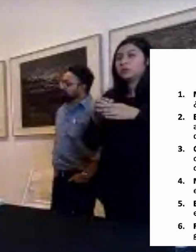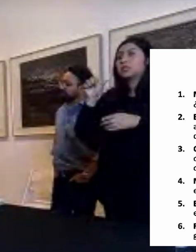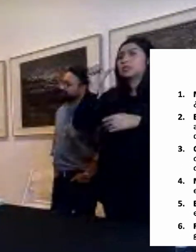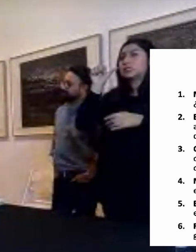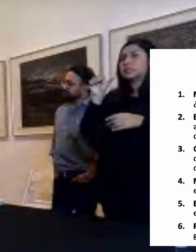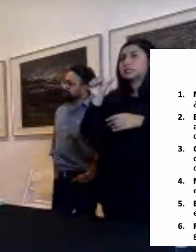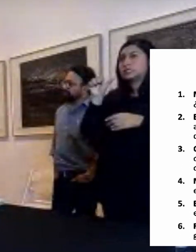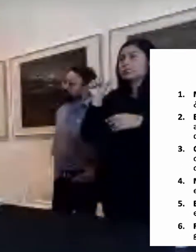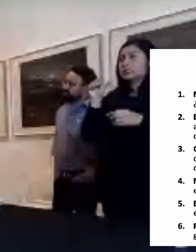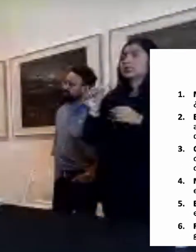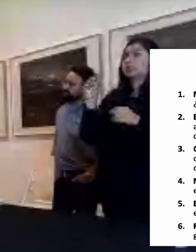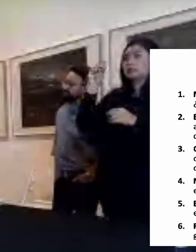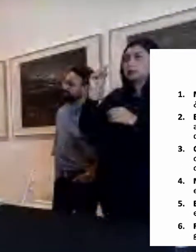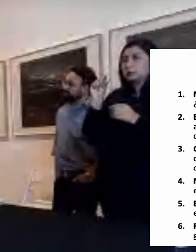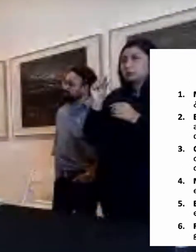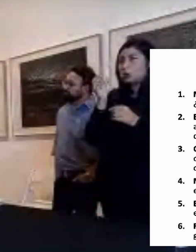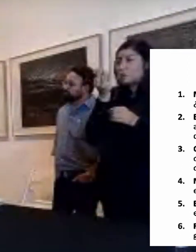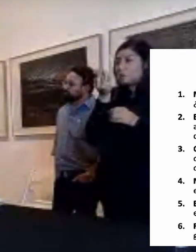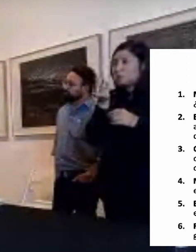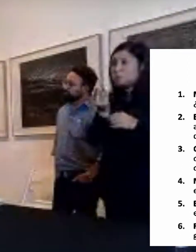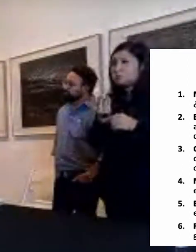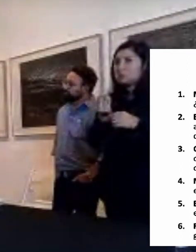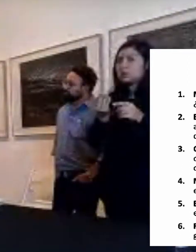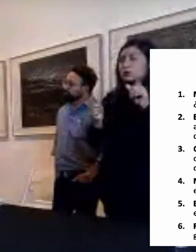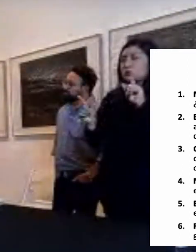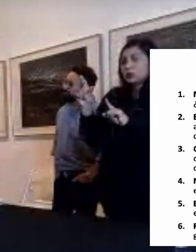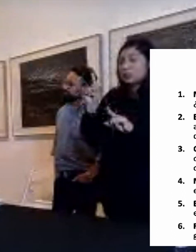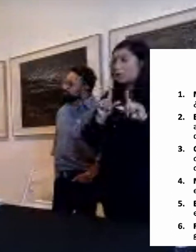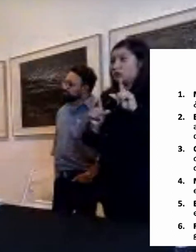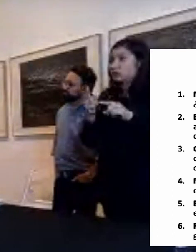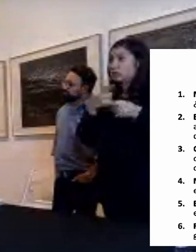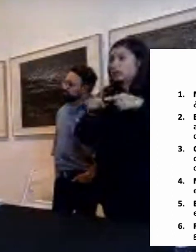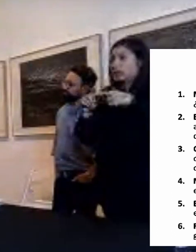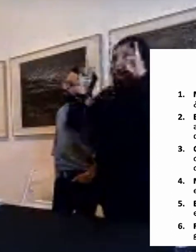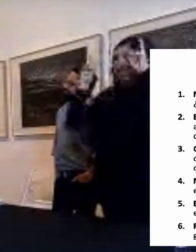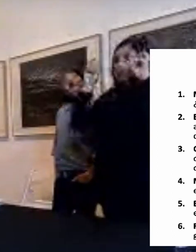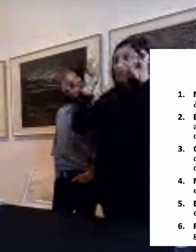microlaboratorios que trabajan en distintas temáticas y que van, digamos, paso a paso, en búsqueda de un